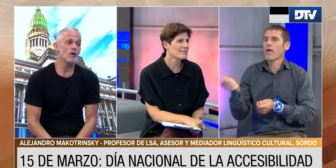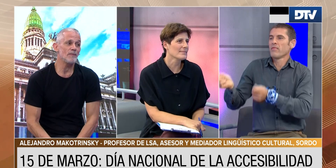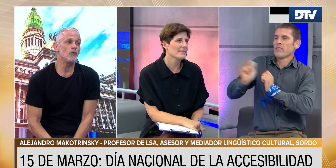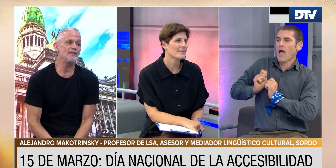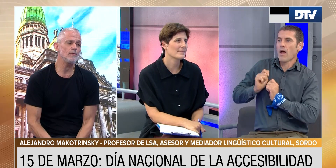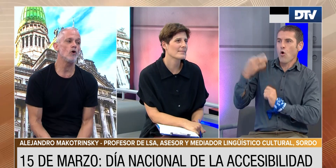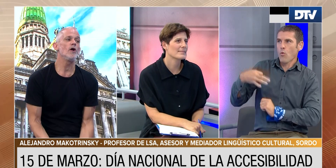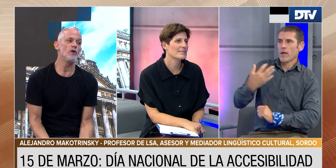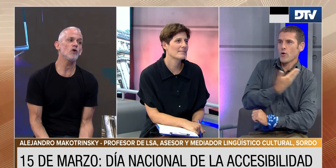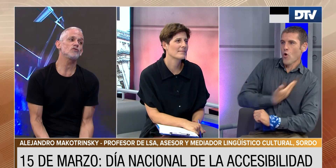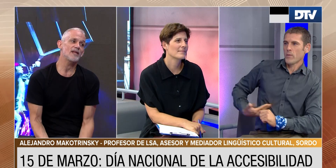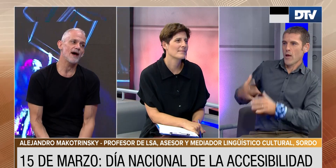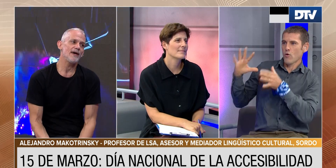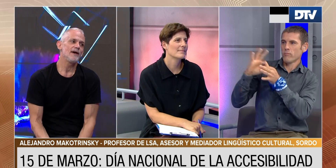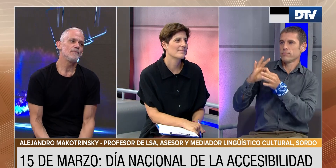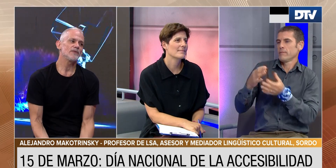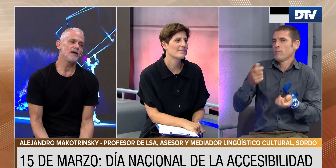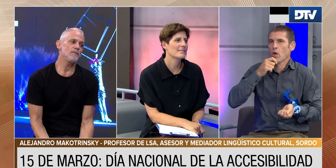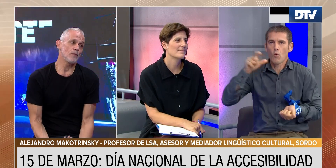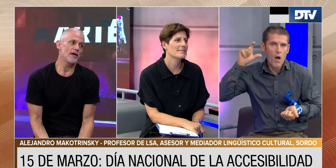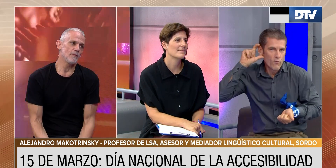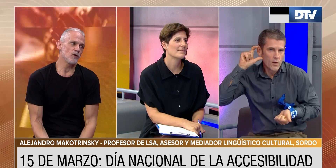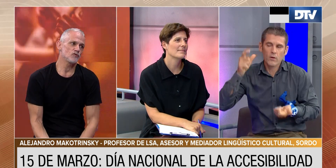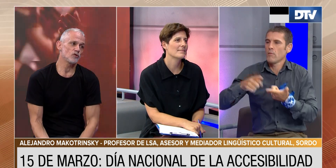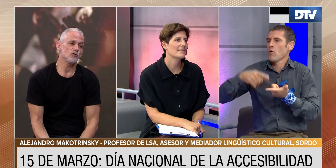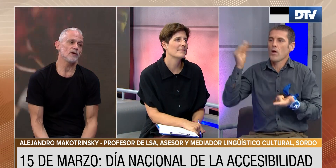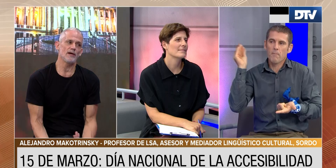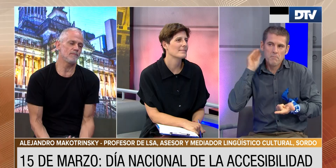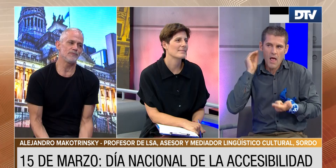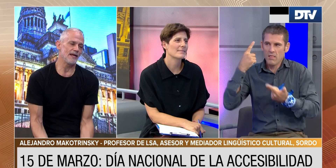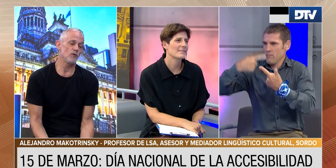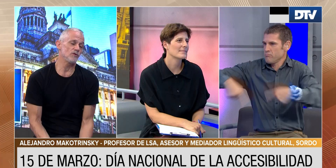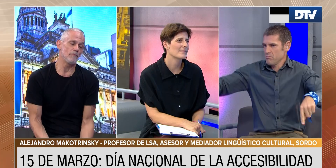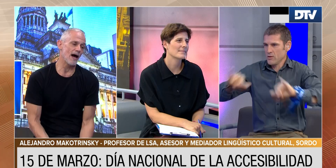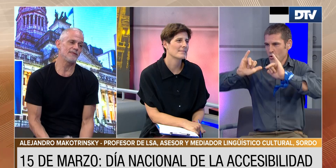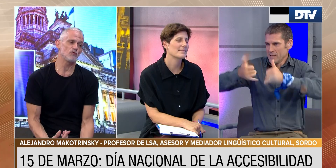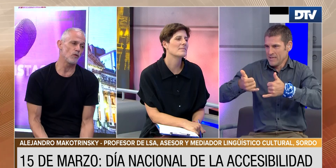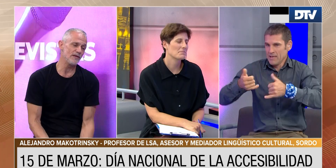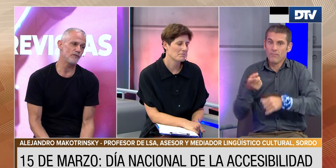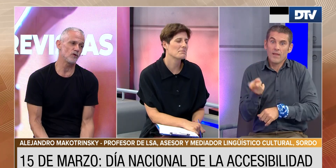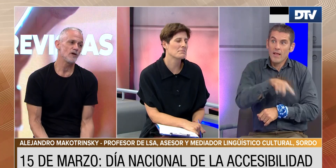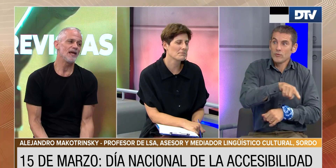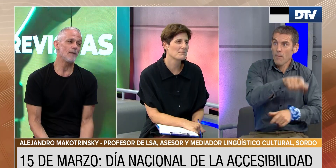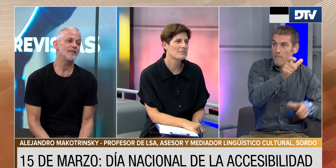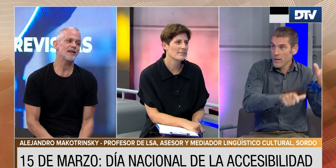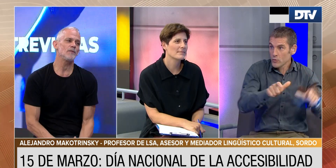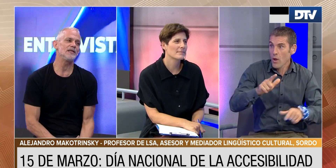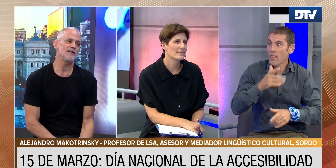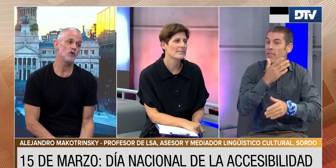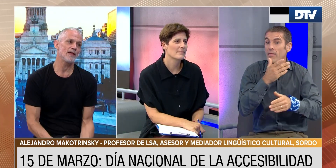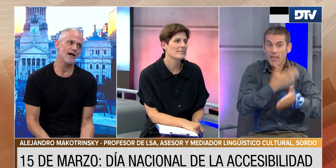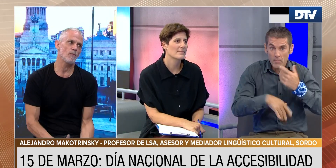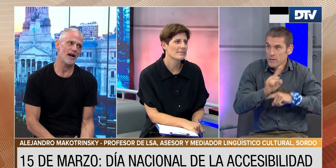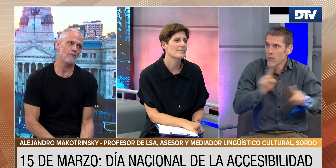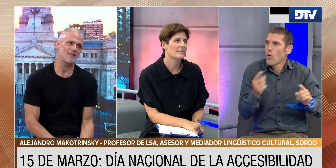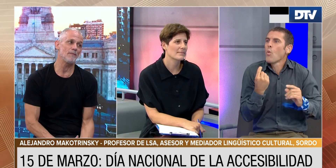El problema auditivo nos trae que, por ejemplo, nosotros tenemos implantes o audífonos, la parte